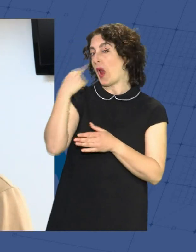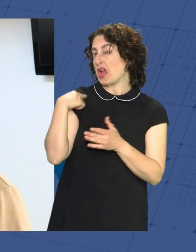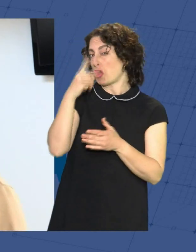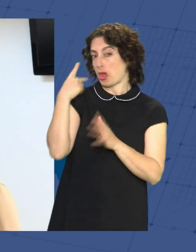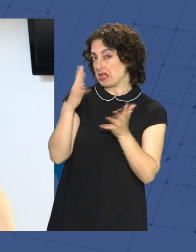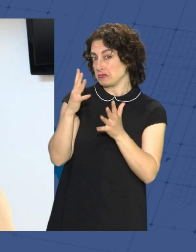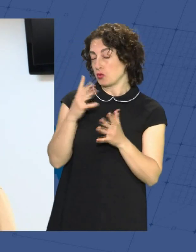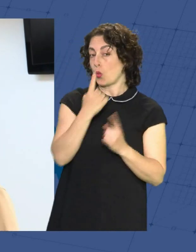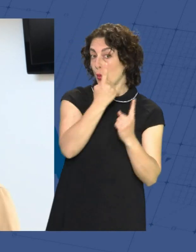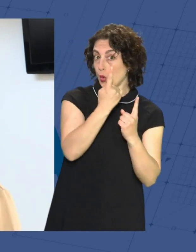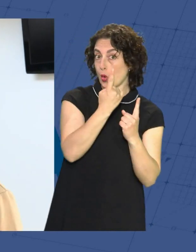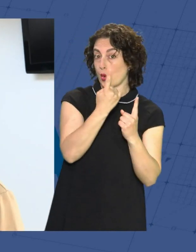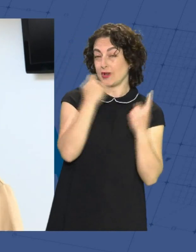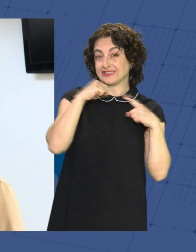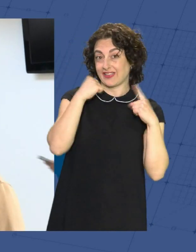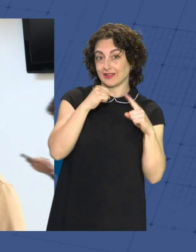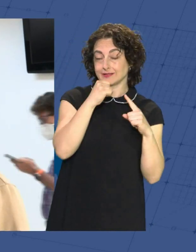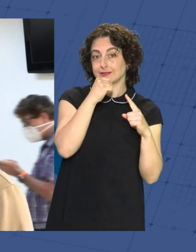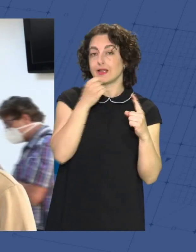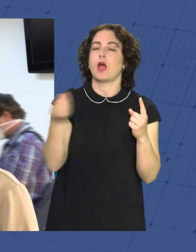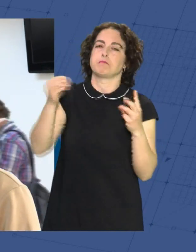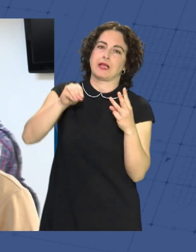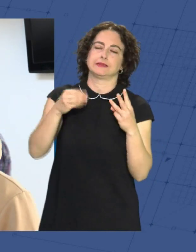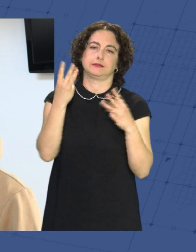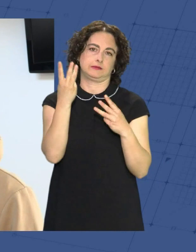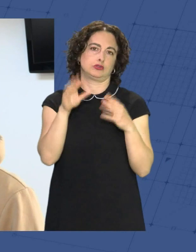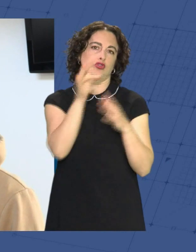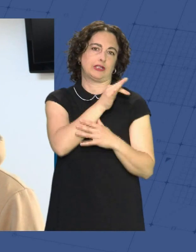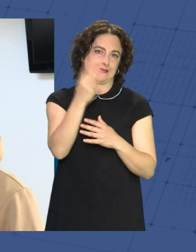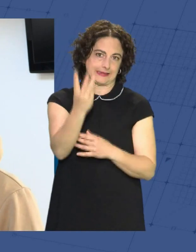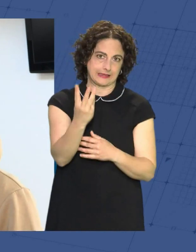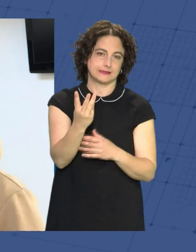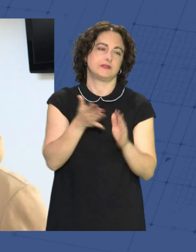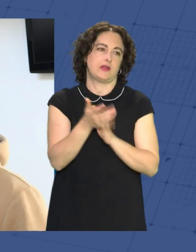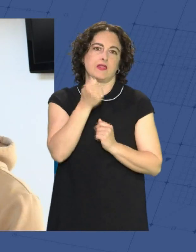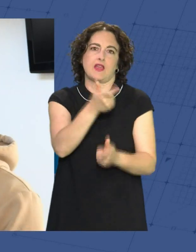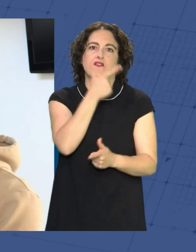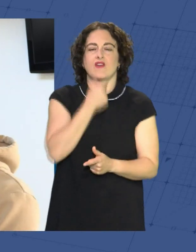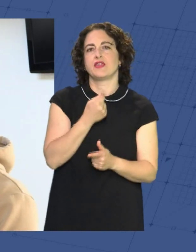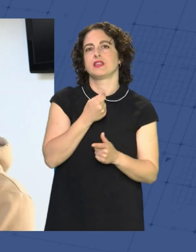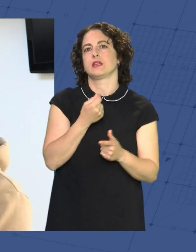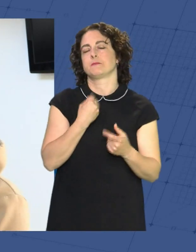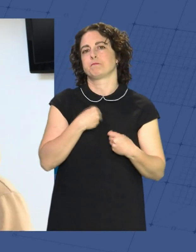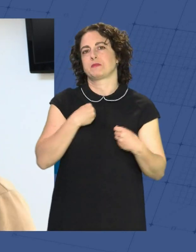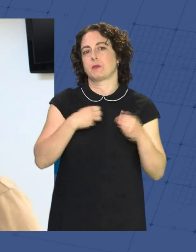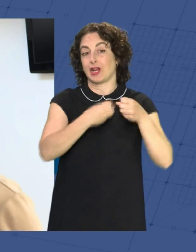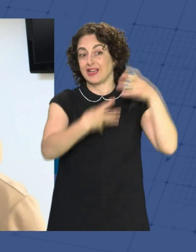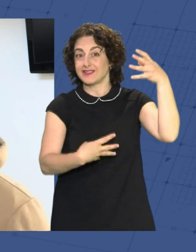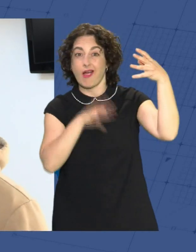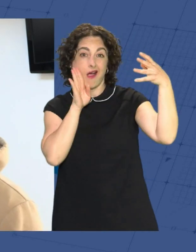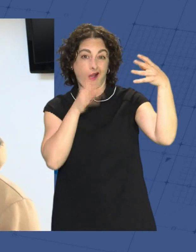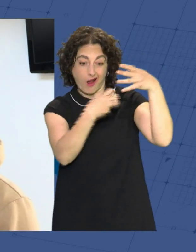dos años, se pasó de un residente a tres residentes, lo cual facilita mucho el, digamos, aminorar un poco la